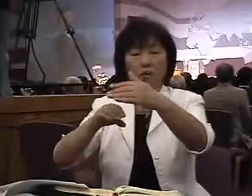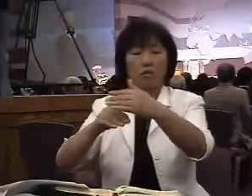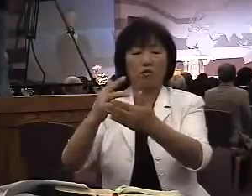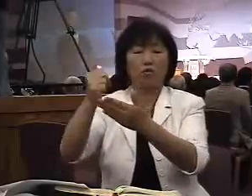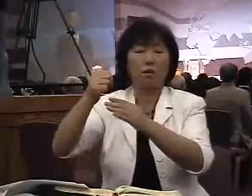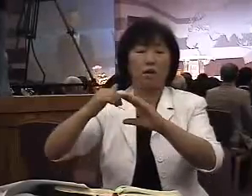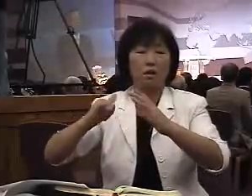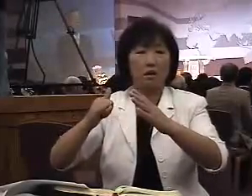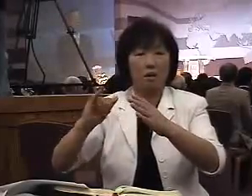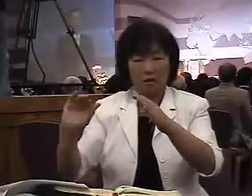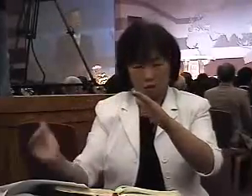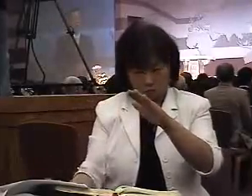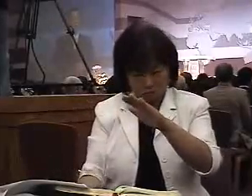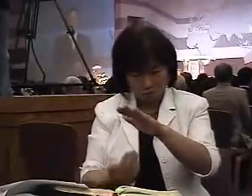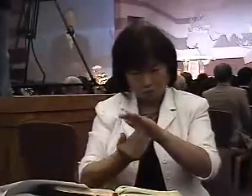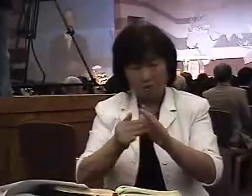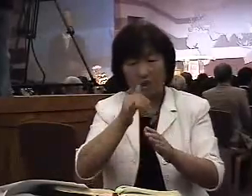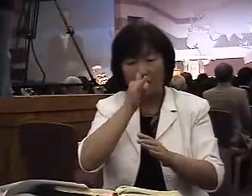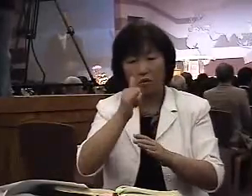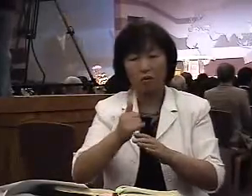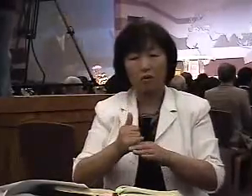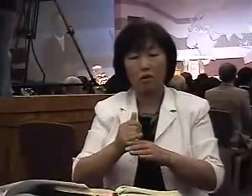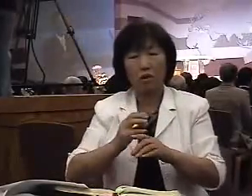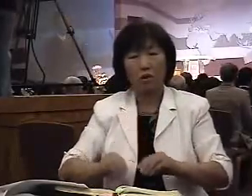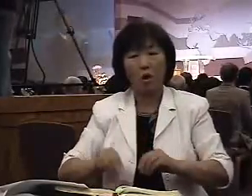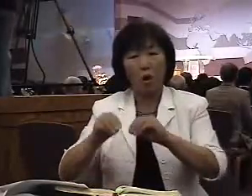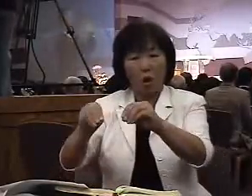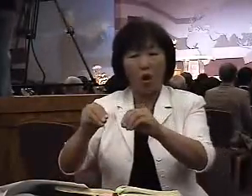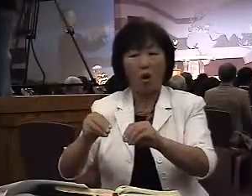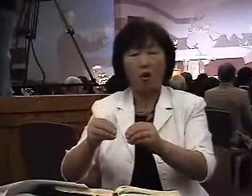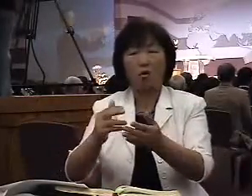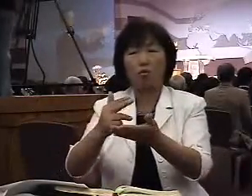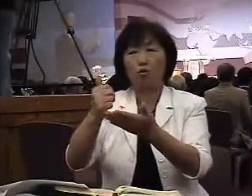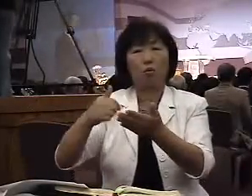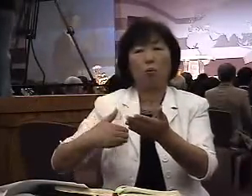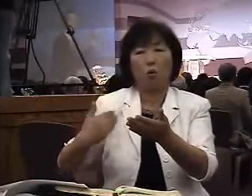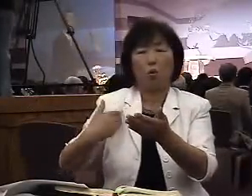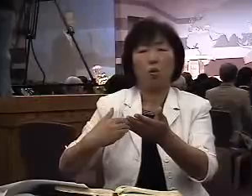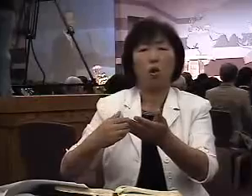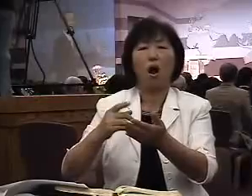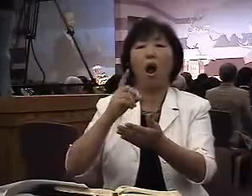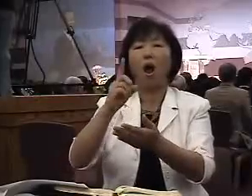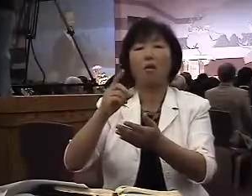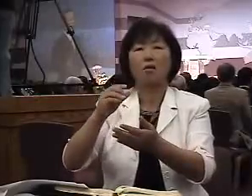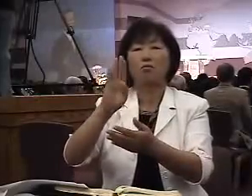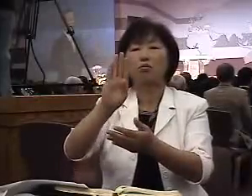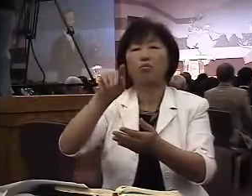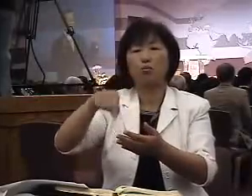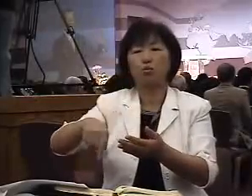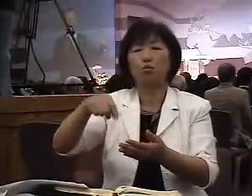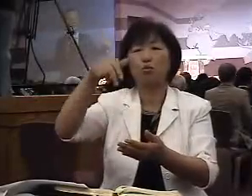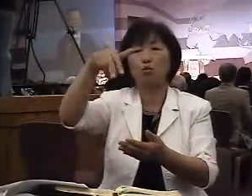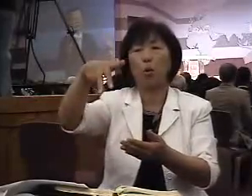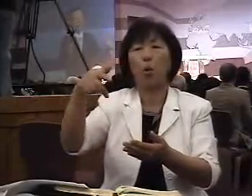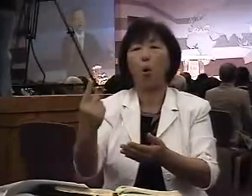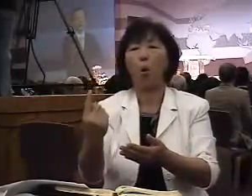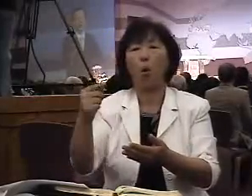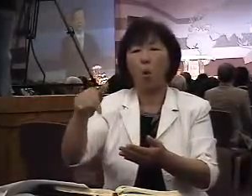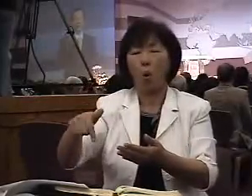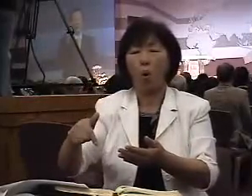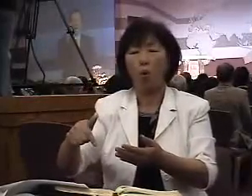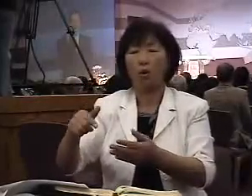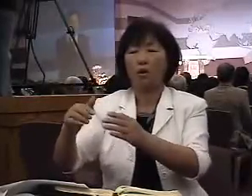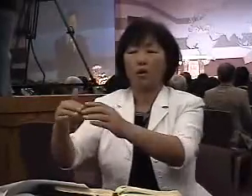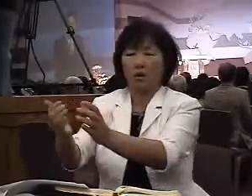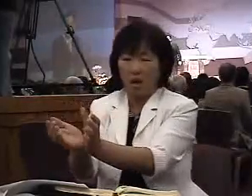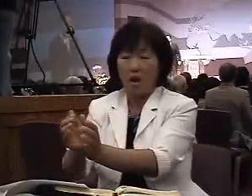나라가 이루어질 수 있도록, 더 나아가서는 주님을 모르는 한 부족을 향해, 한 나라를 향해서도 내가 다음 대에 가서